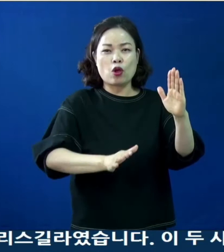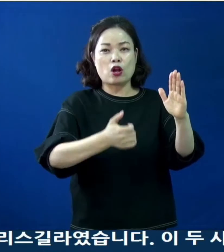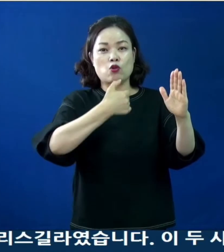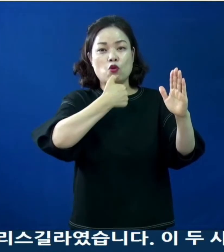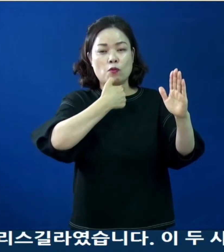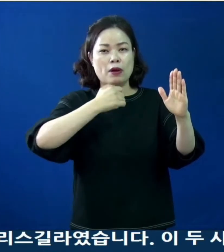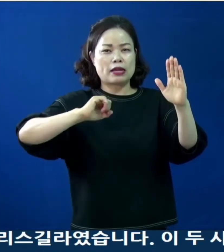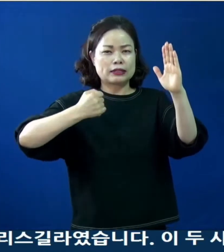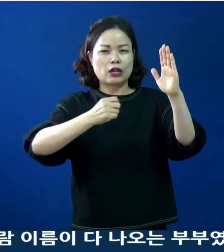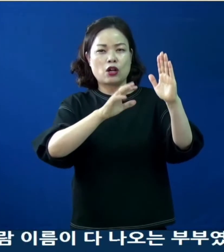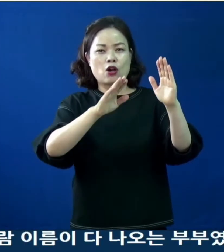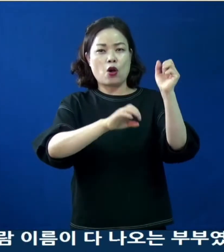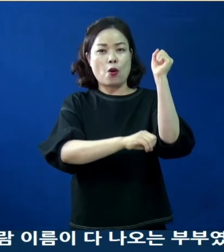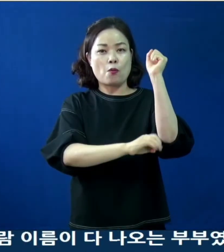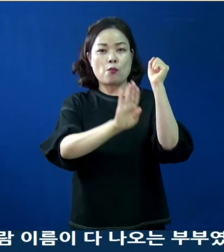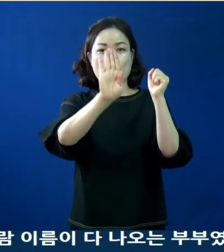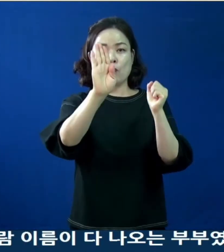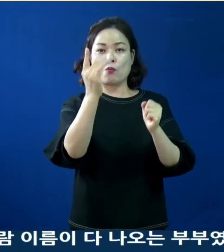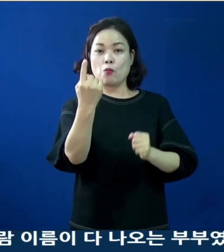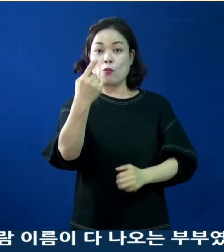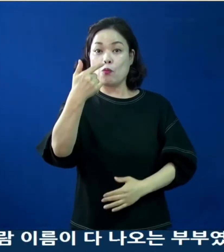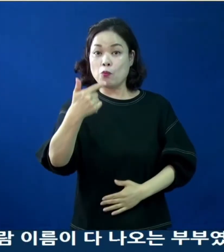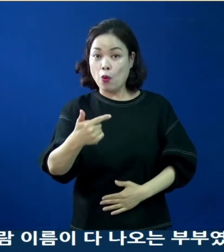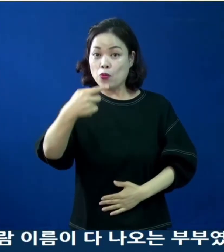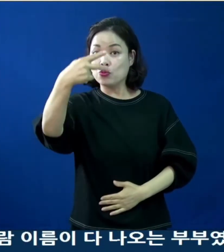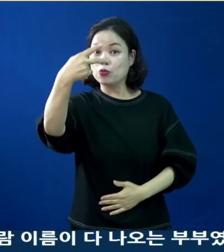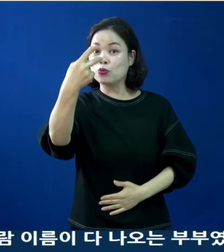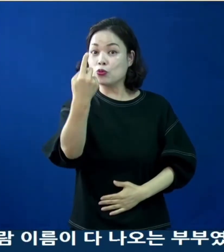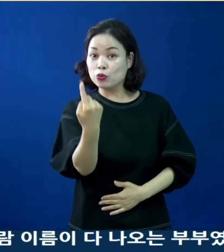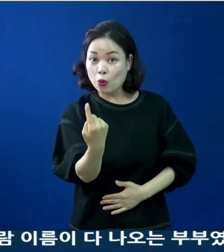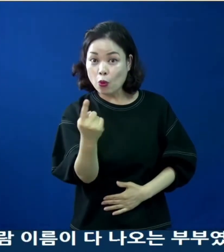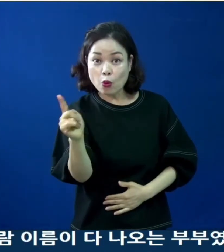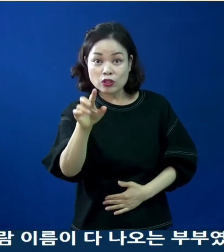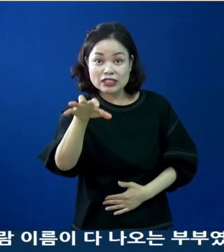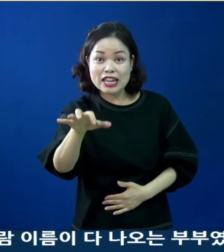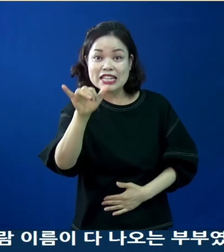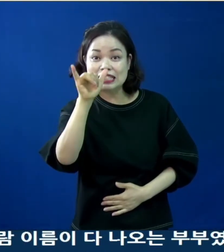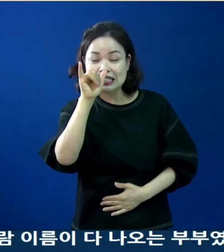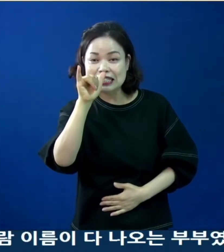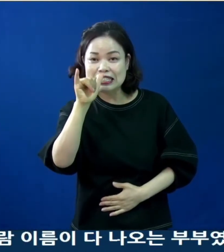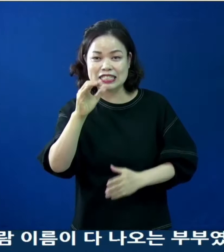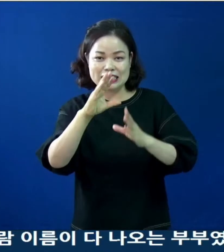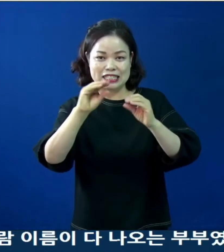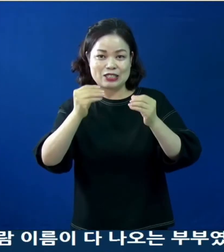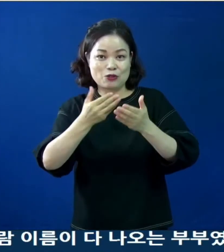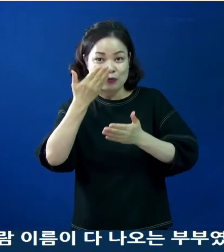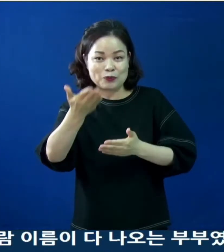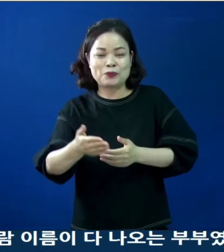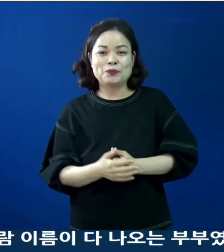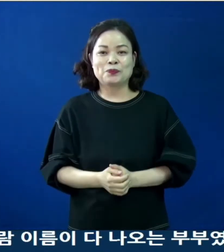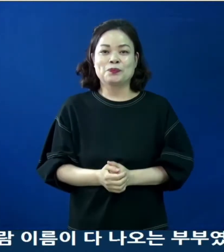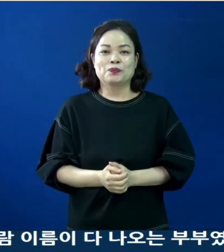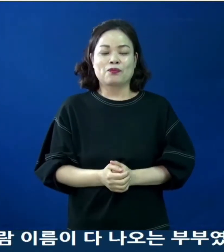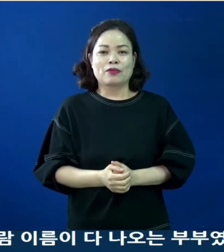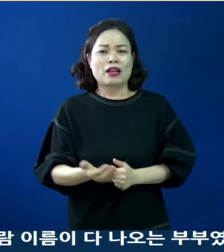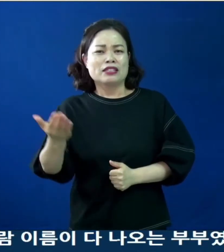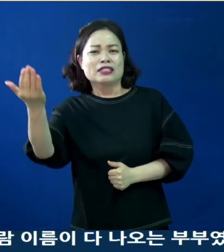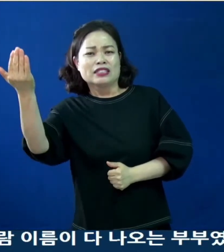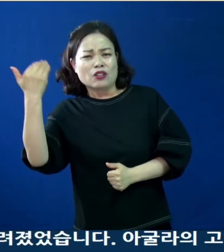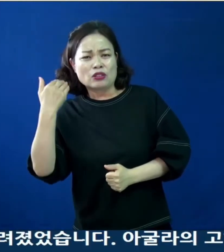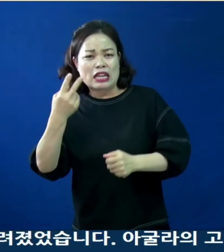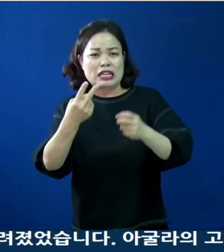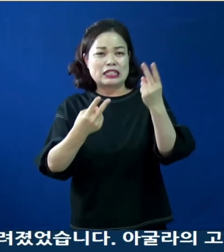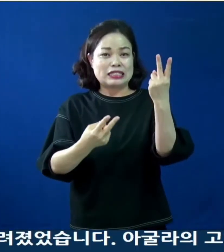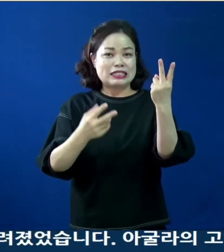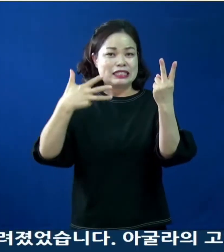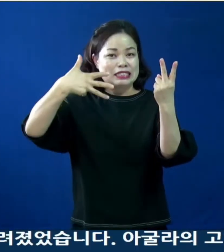아니고 본도라고 되어 있습니다. 본도가 어디에 있는지 지도 통해서 확인합니다. 본도. 전에 우리가 2차